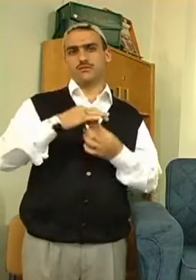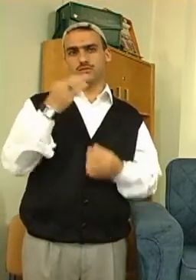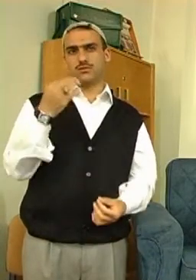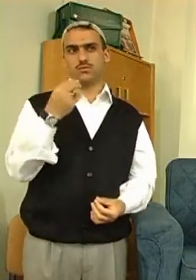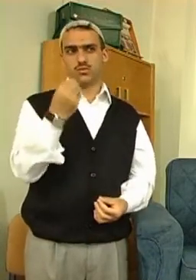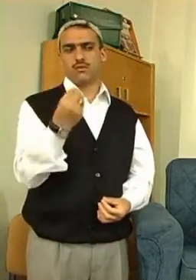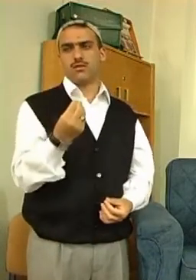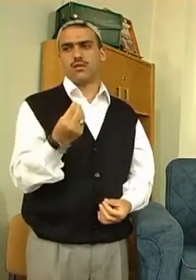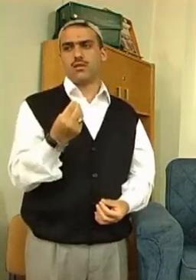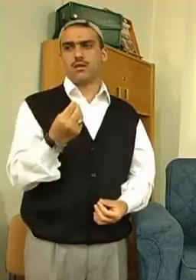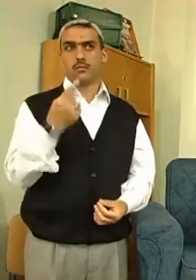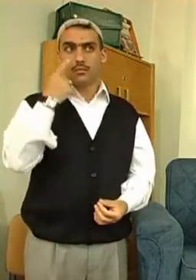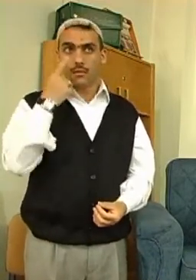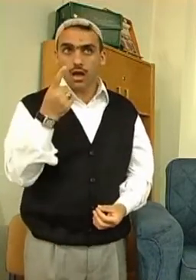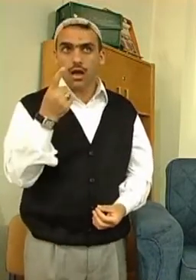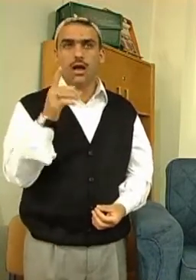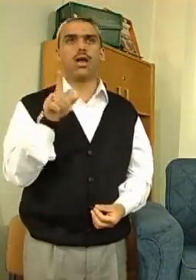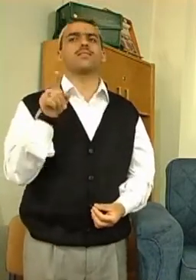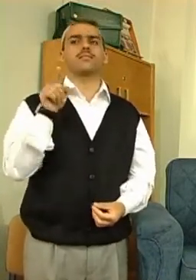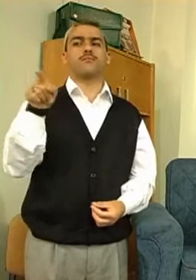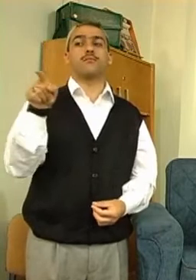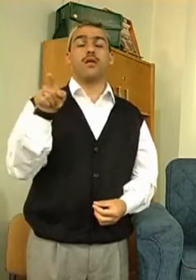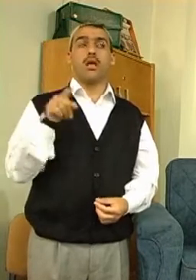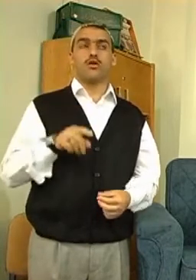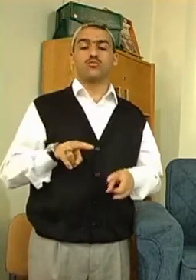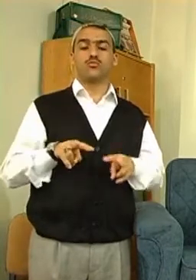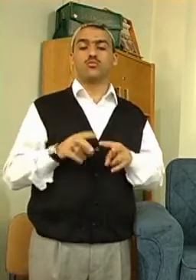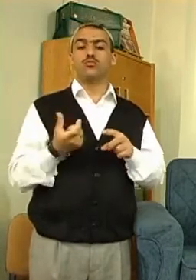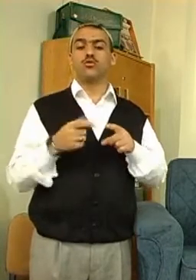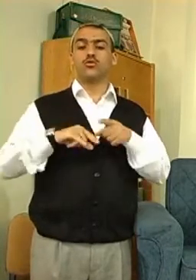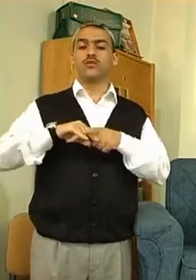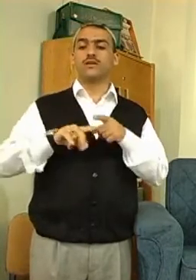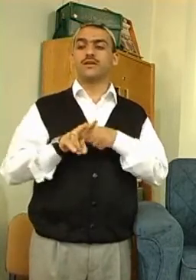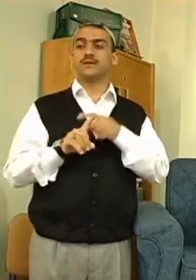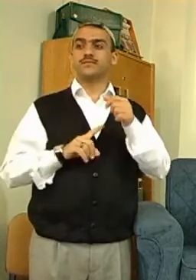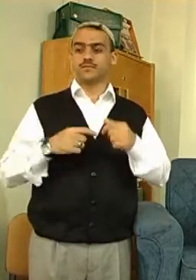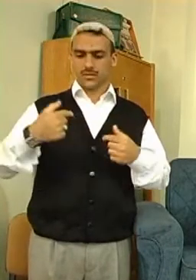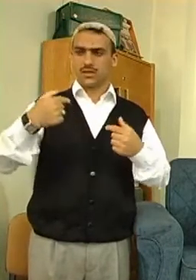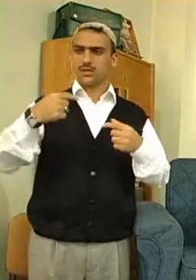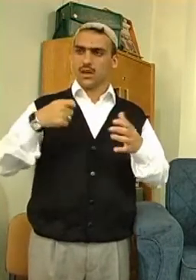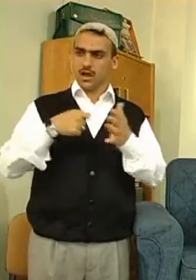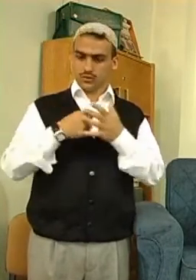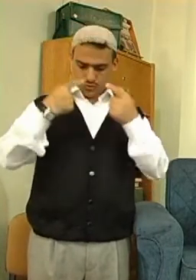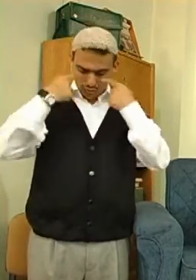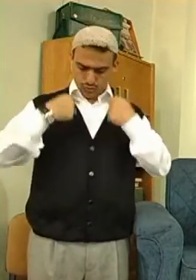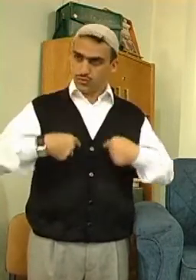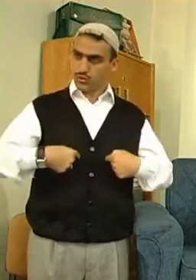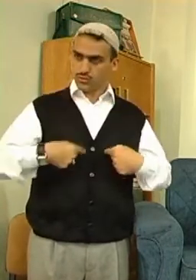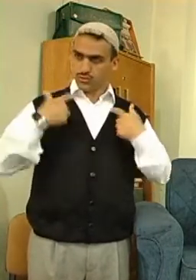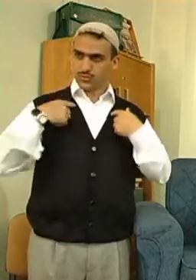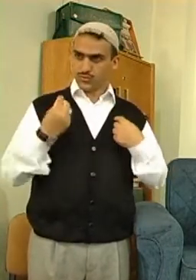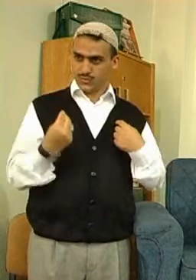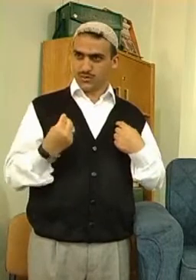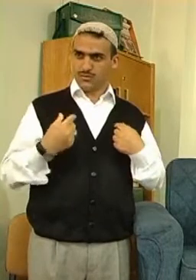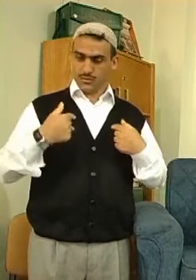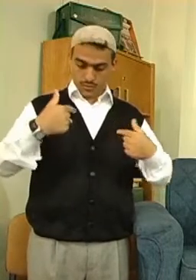hayat sahibi mahluku insan. Peygamberler ve peygamberimiz. İşte diğer misalleri de buna göre, diğer